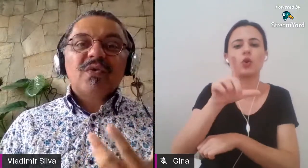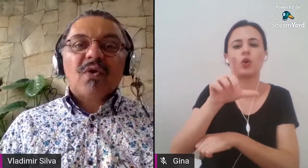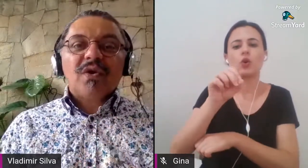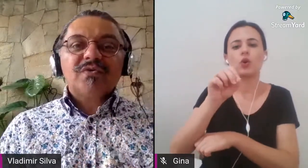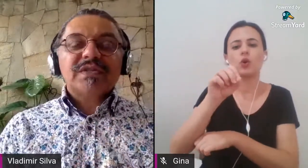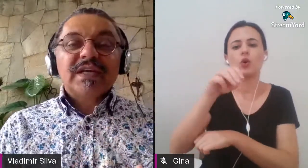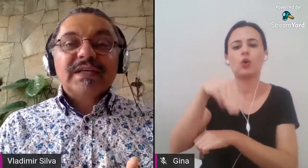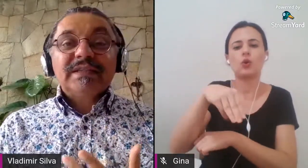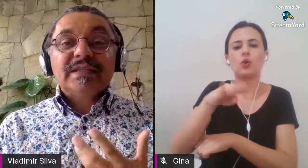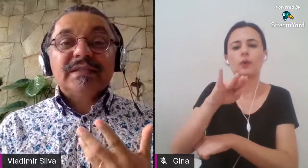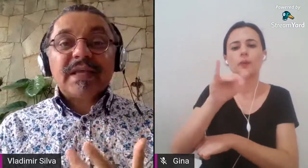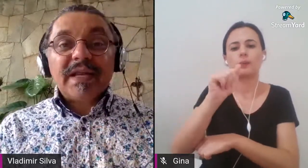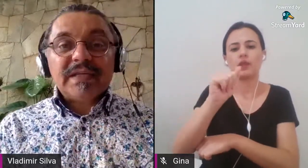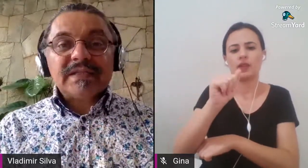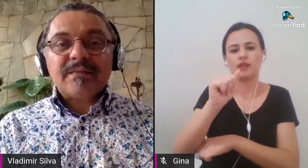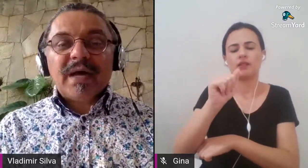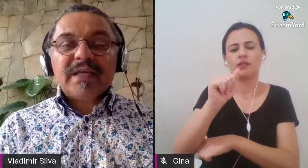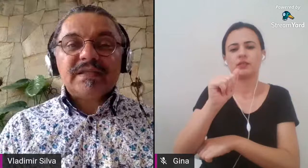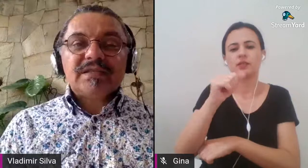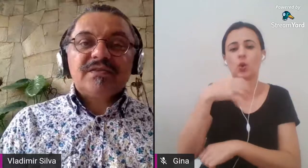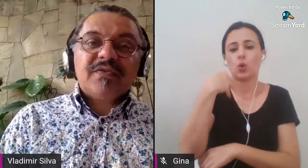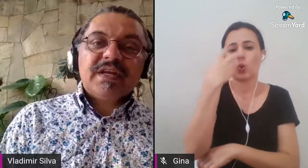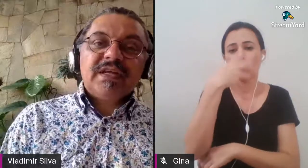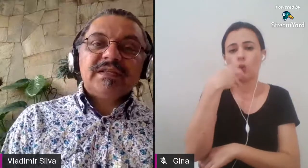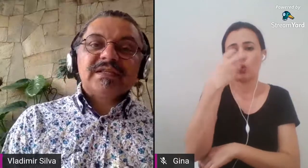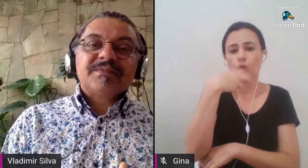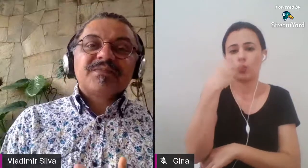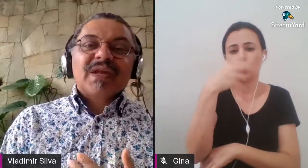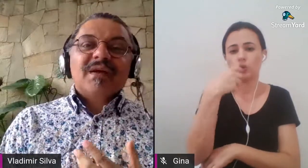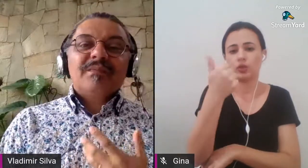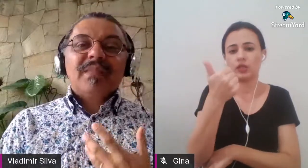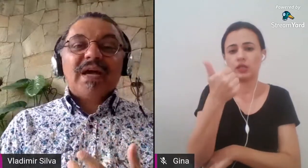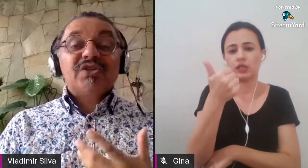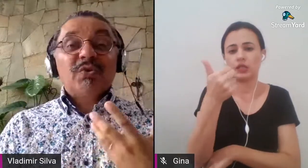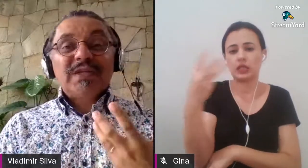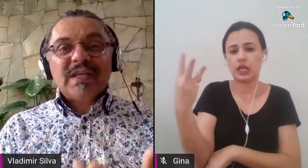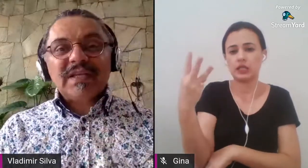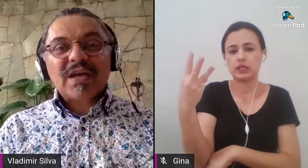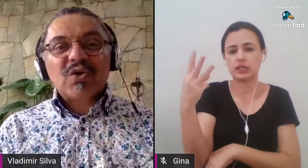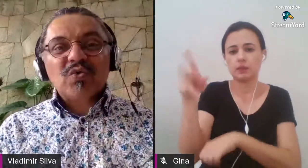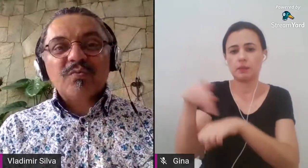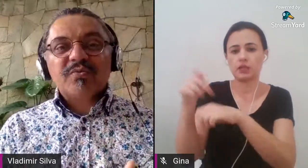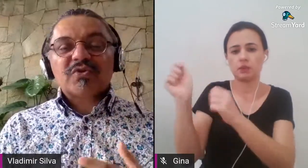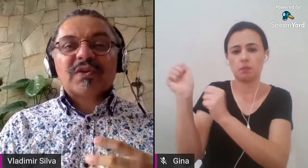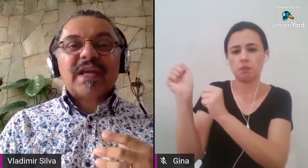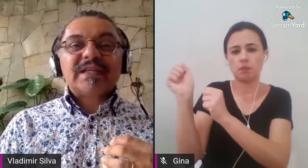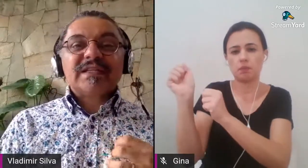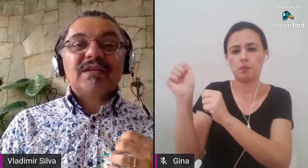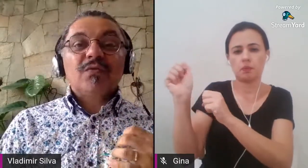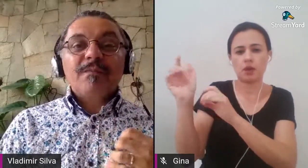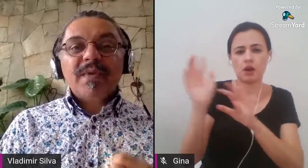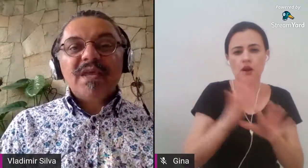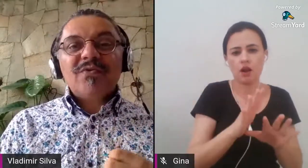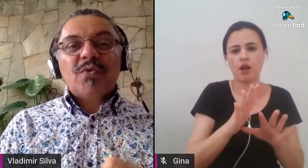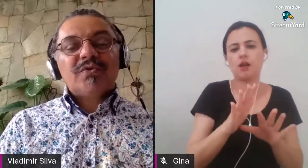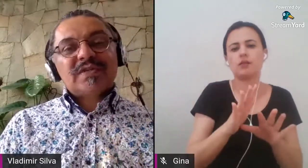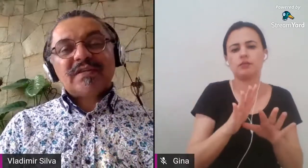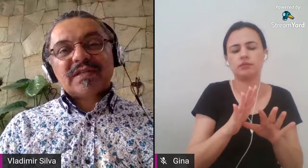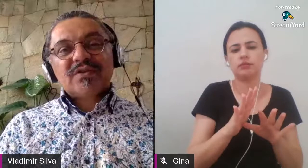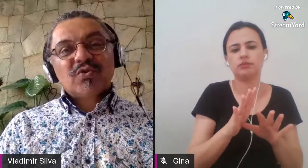que reuniu coros de 13 países diferentes, mais de 80 grupos,